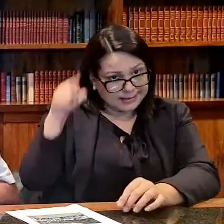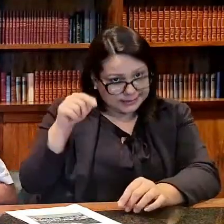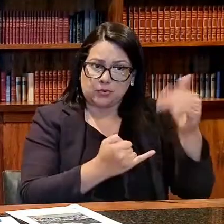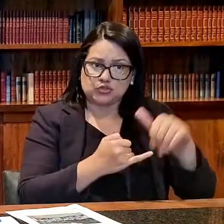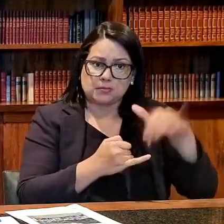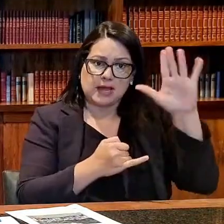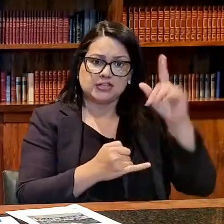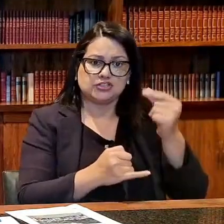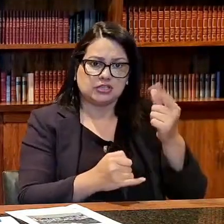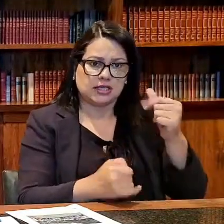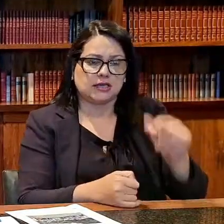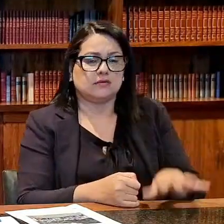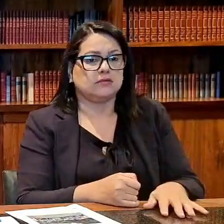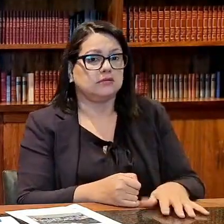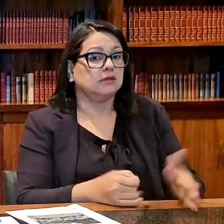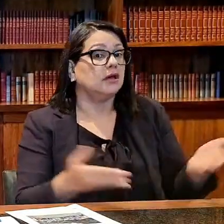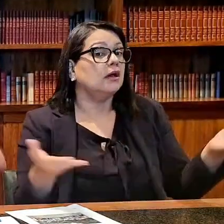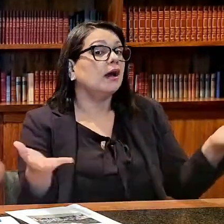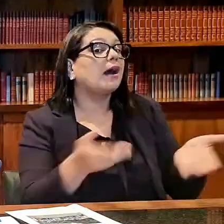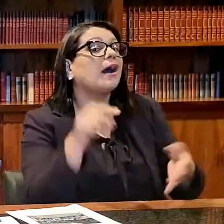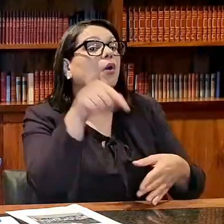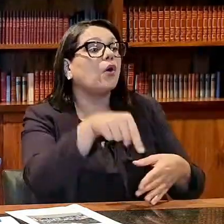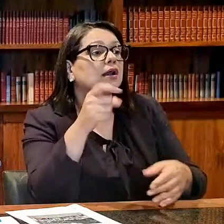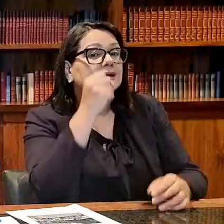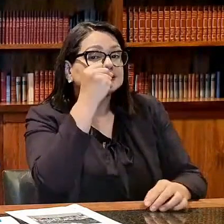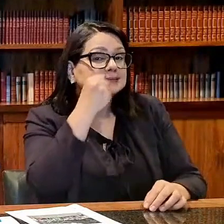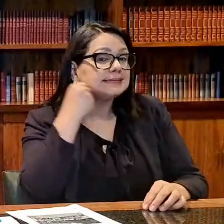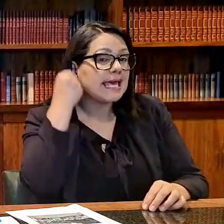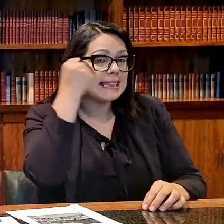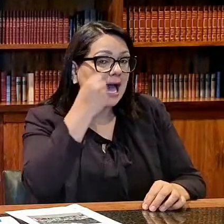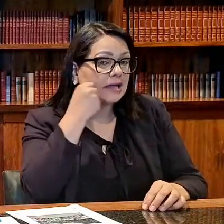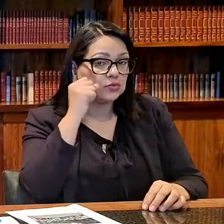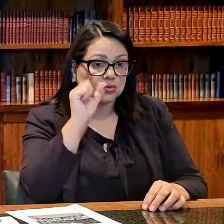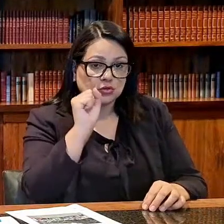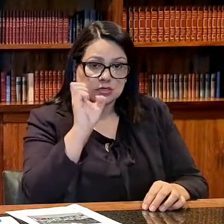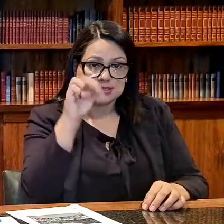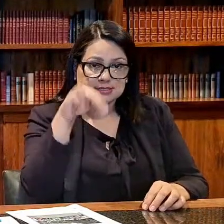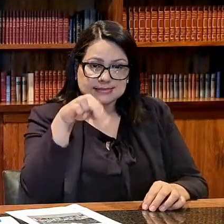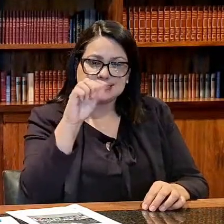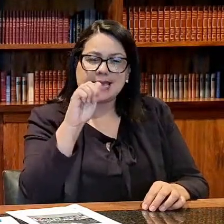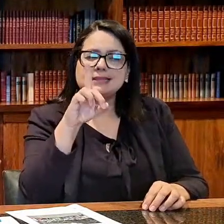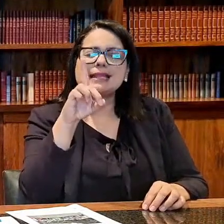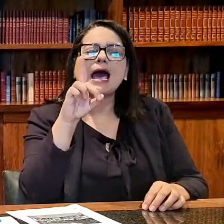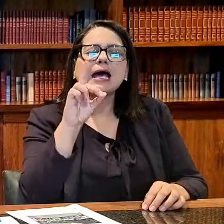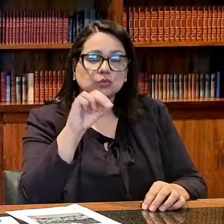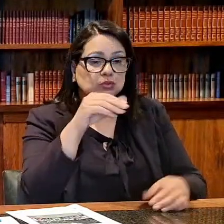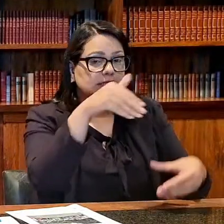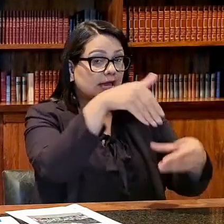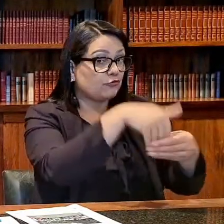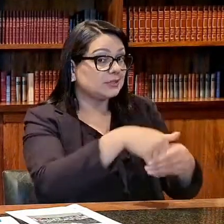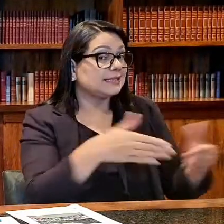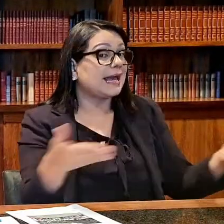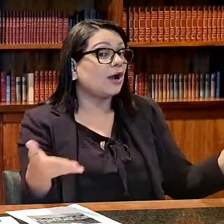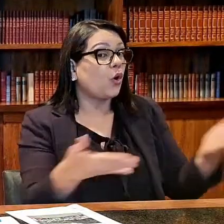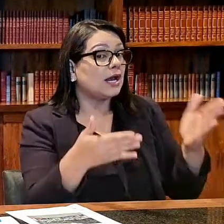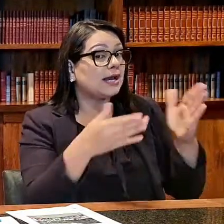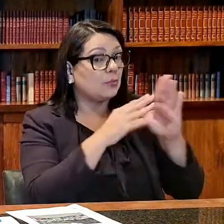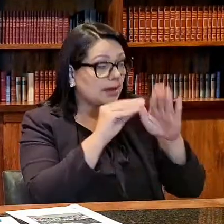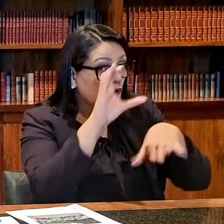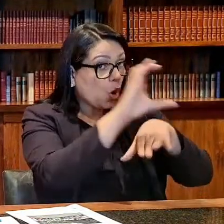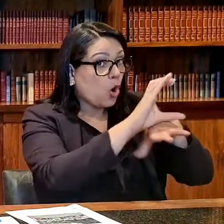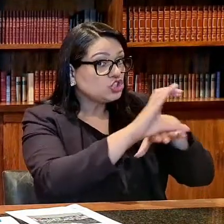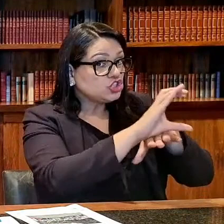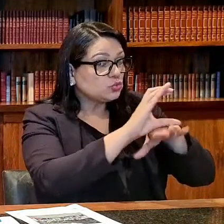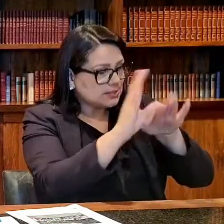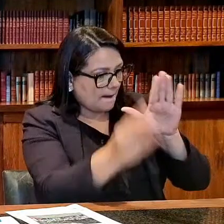deve ser. O Senado está votando, nesse momento, tá, uma proposta de emenda à Constituição. Então, é um comum acordo